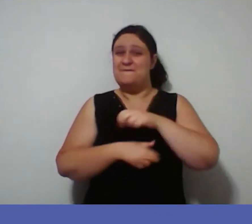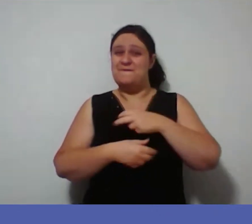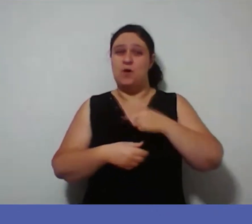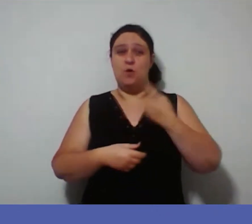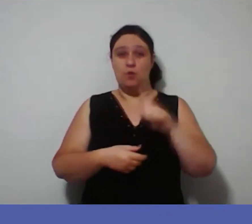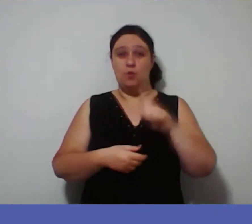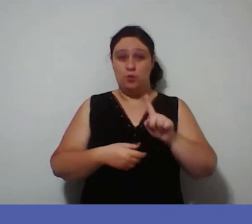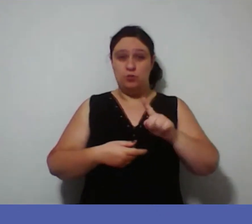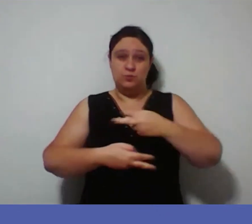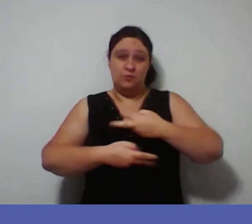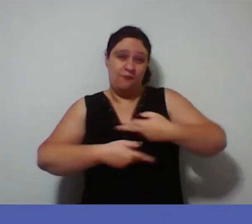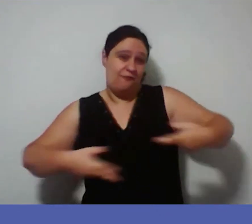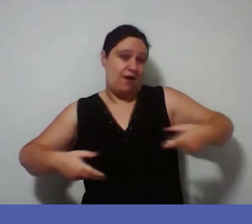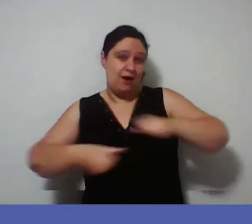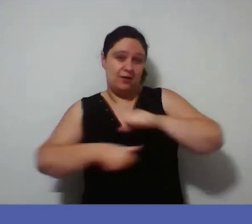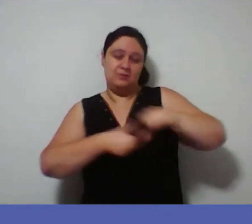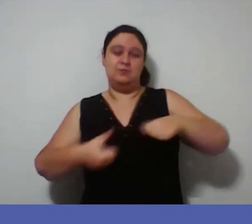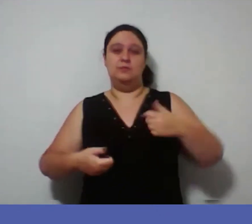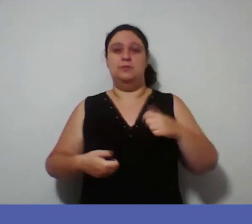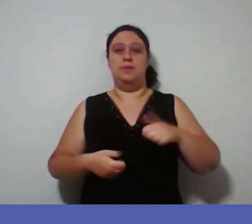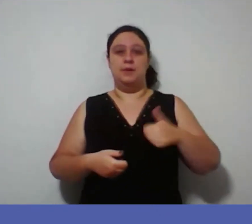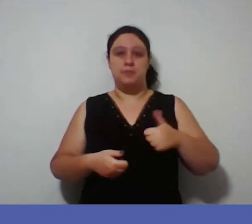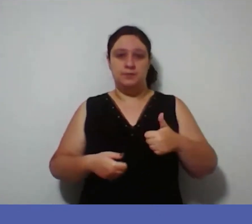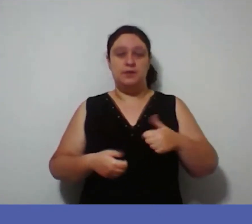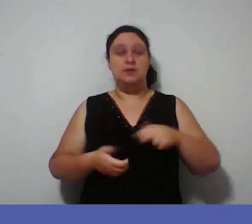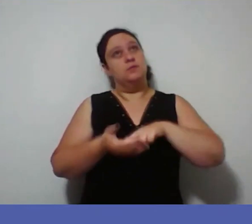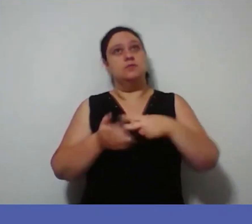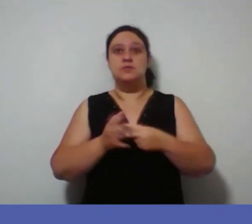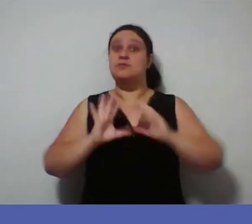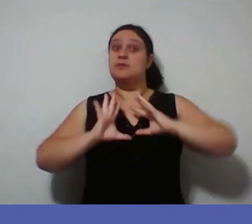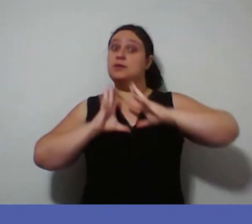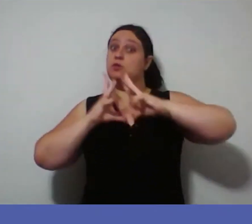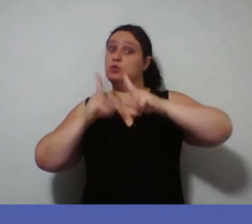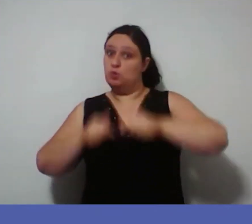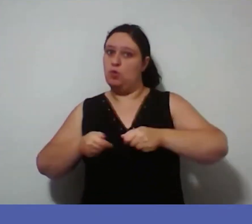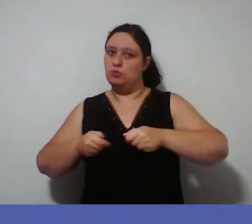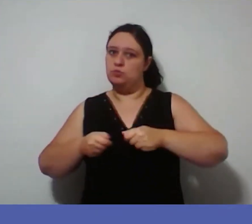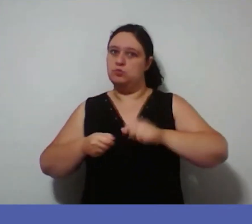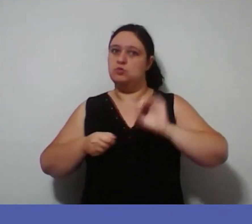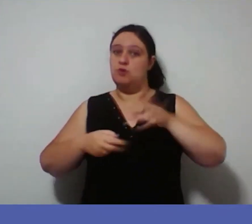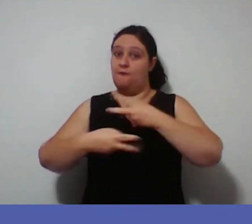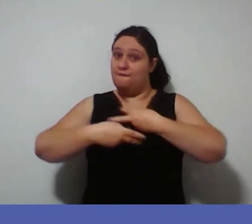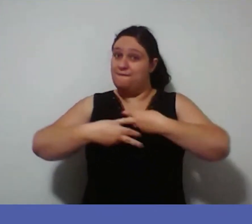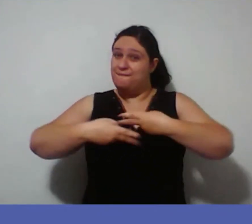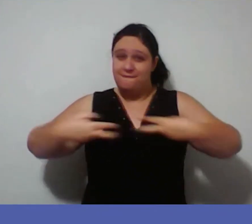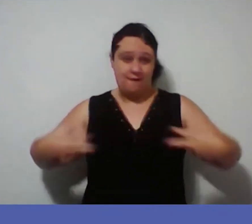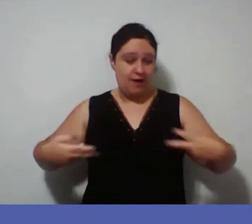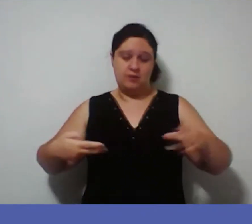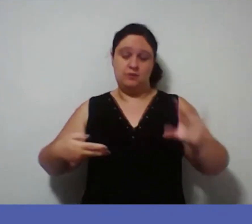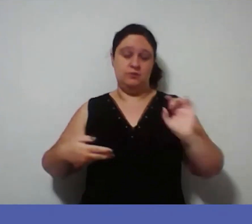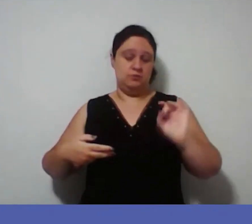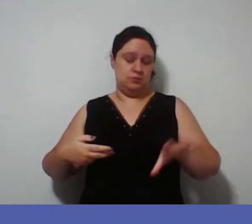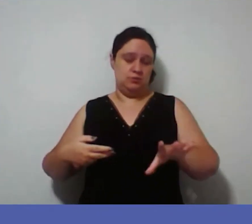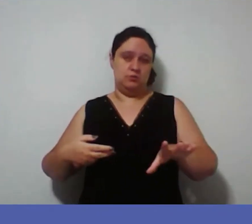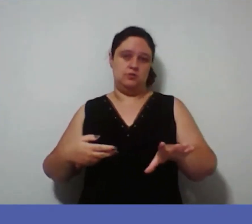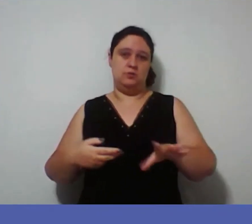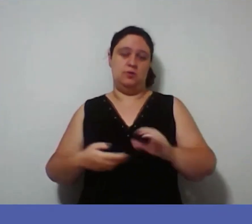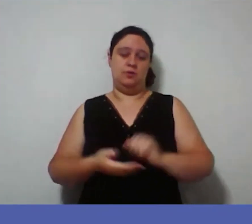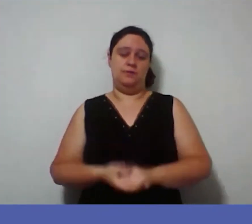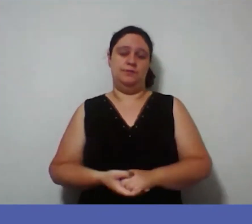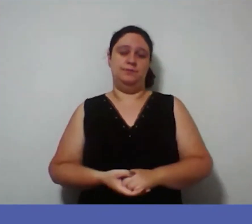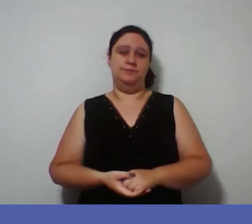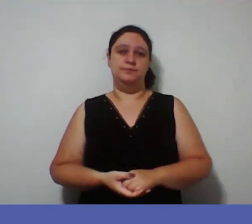a totalidade dos primeiros serão os últimos, não necessariamente a totalidade dos últimos serão os primeiros, mas